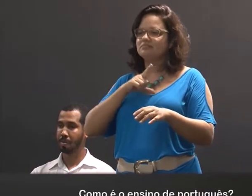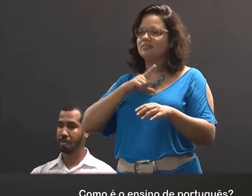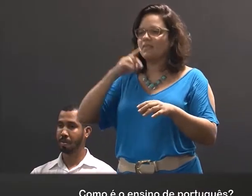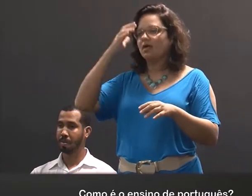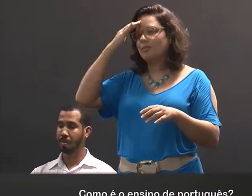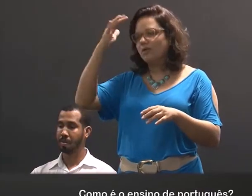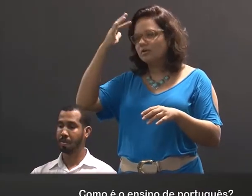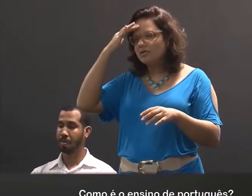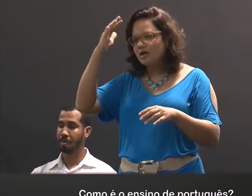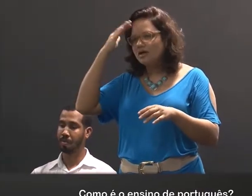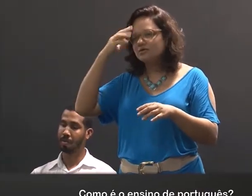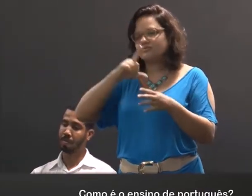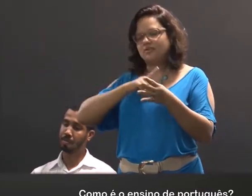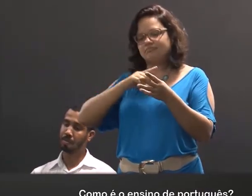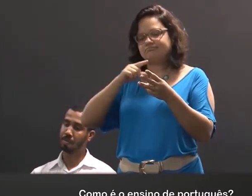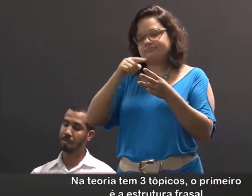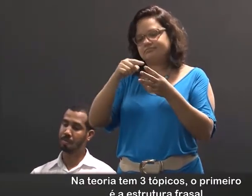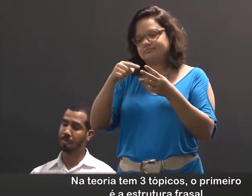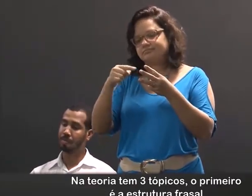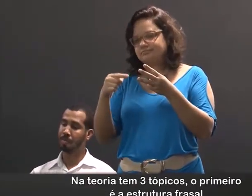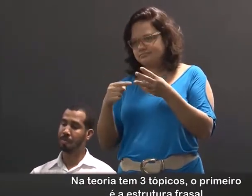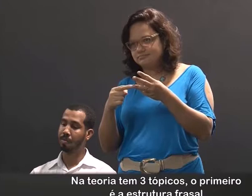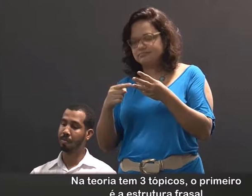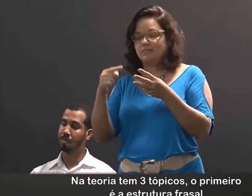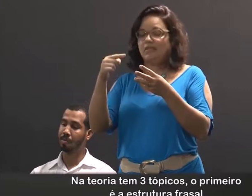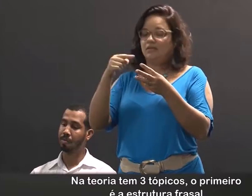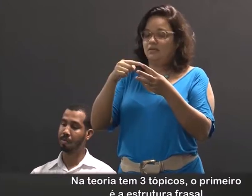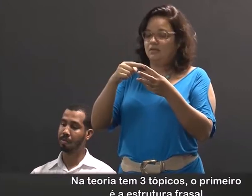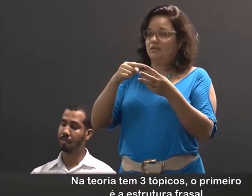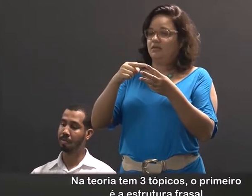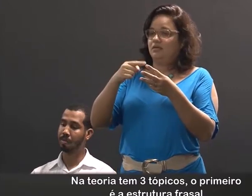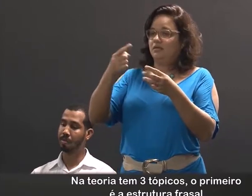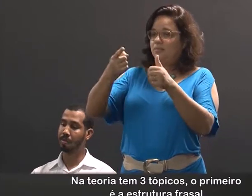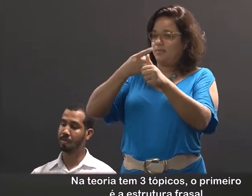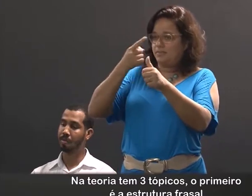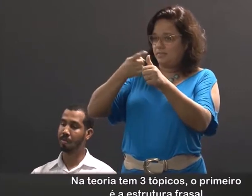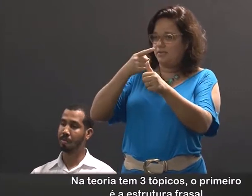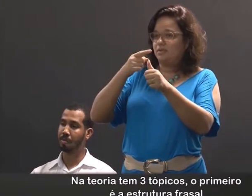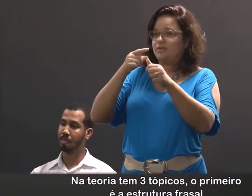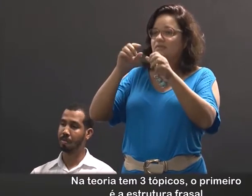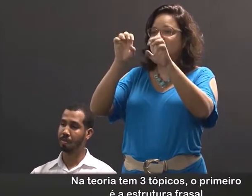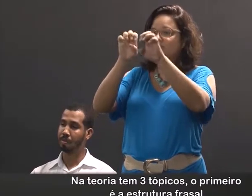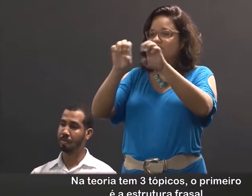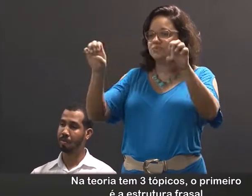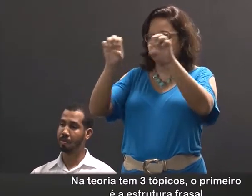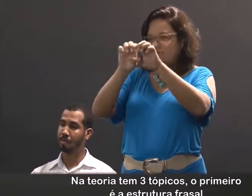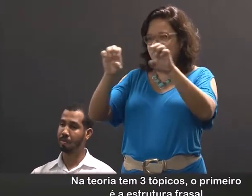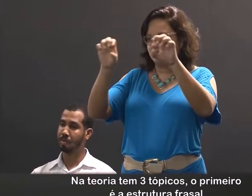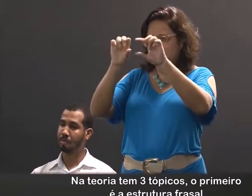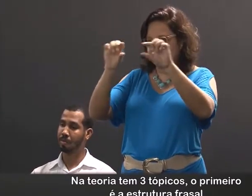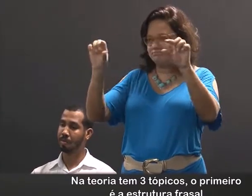Como é o ensino de português? Tem a teoria, tem 3 tópicos. O primeiro é a